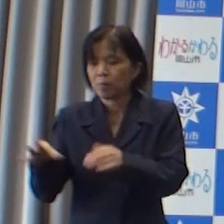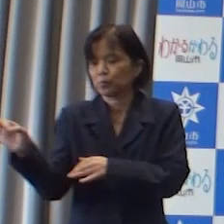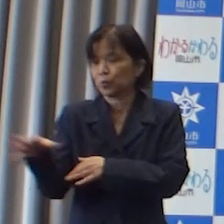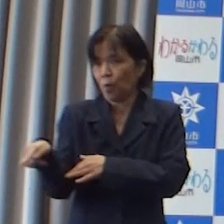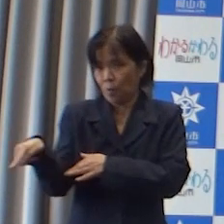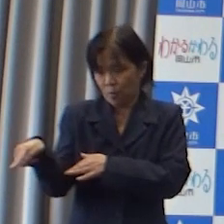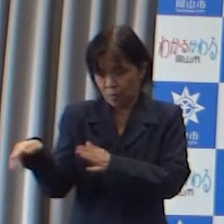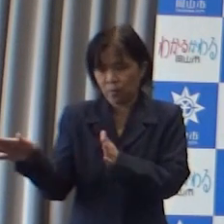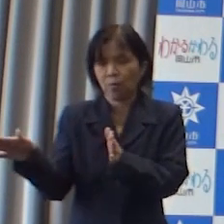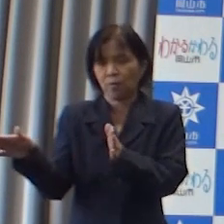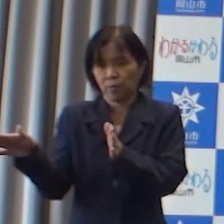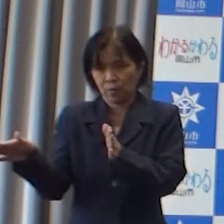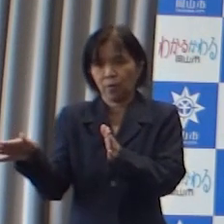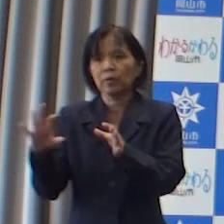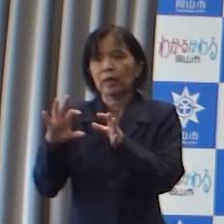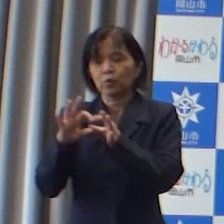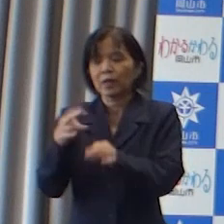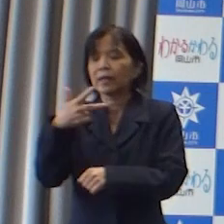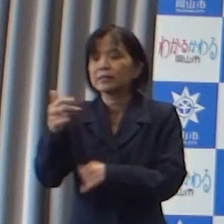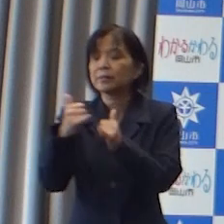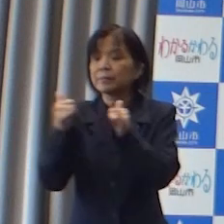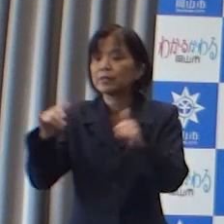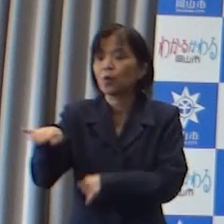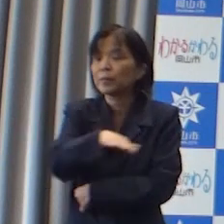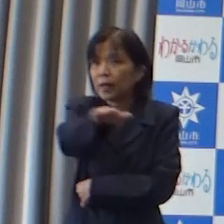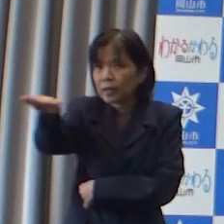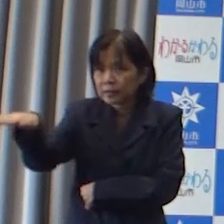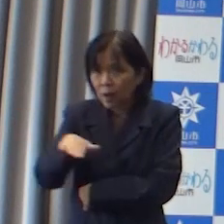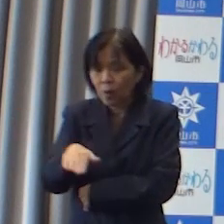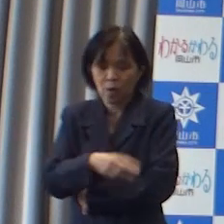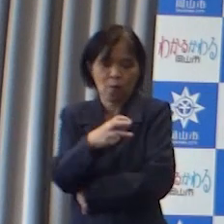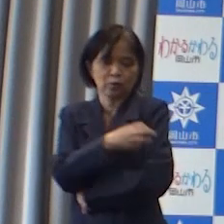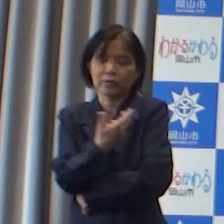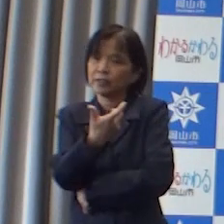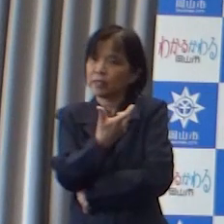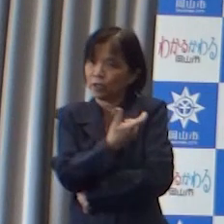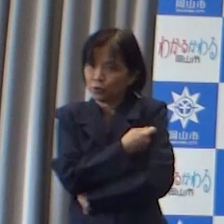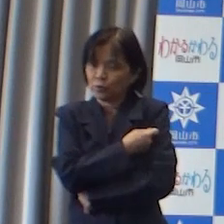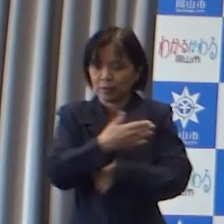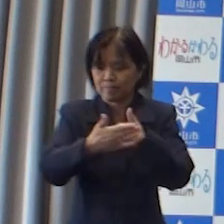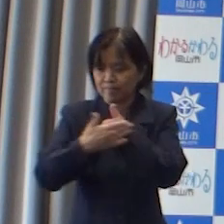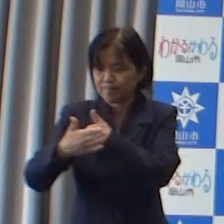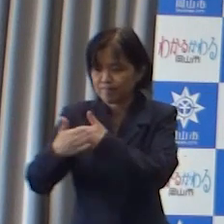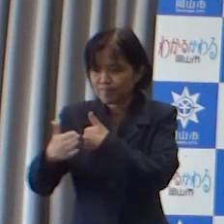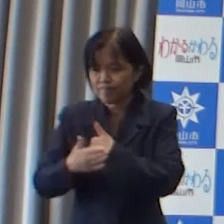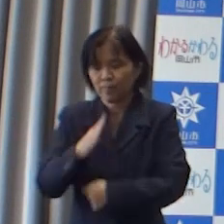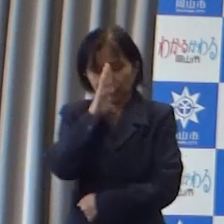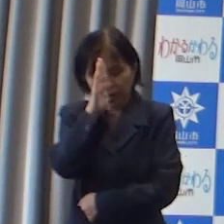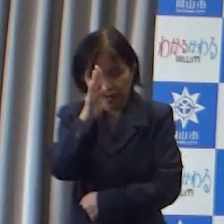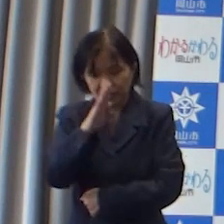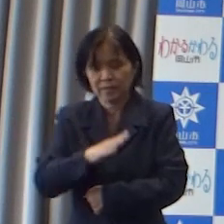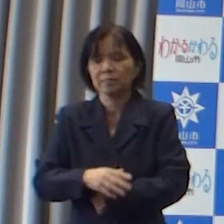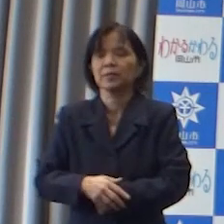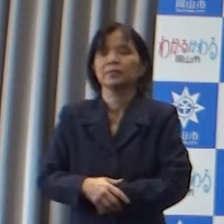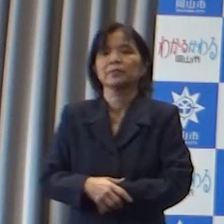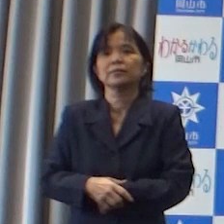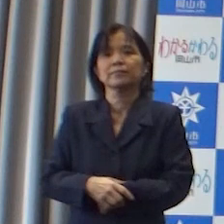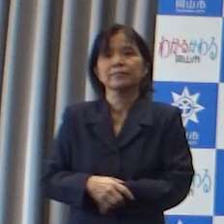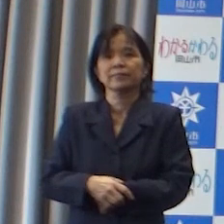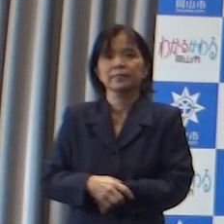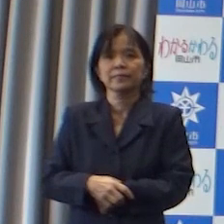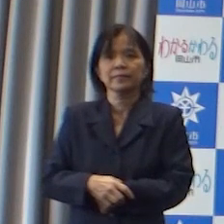なしでございますので、市民の皆さんには積極的なワクチン接種をお願いしたいと思います。